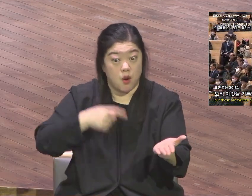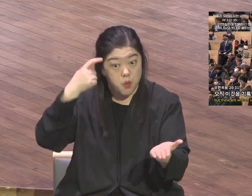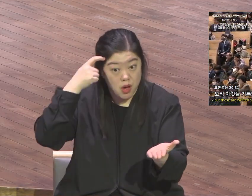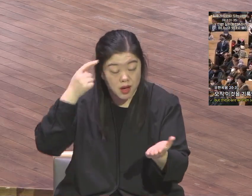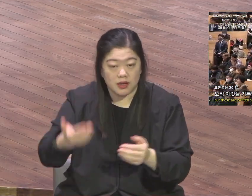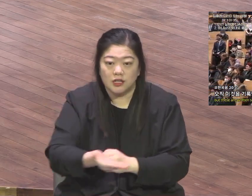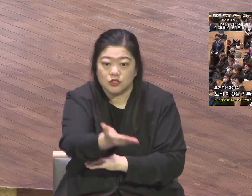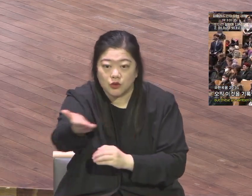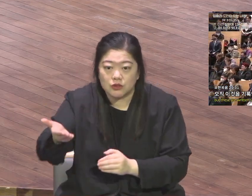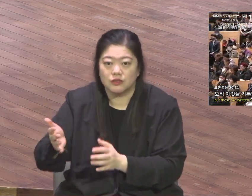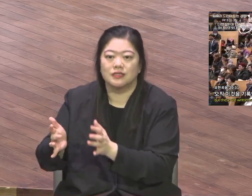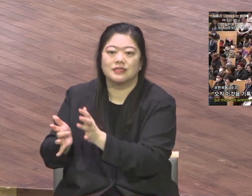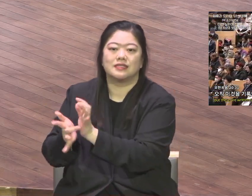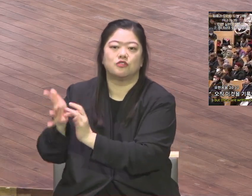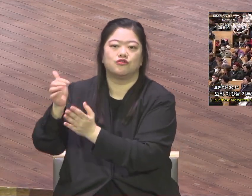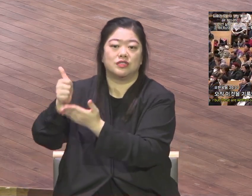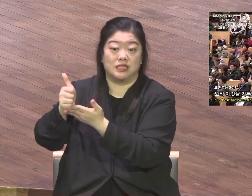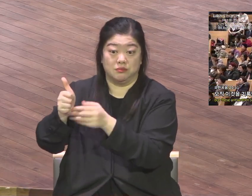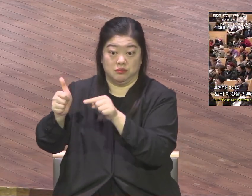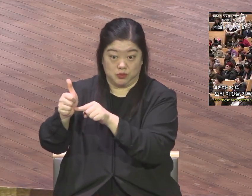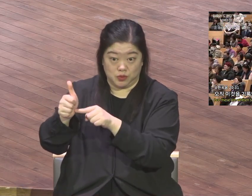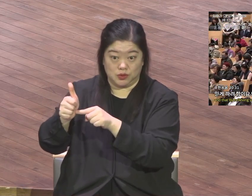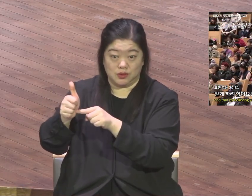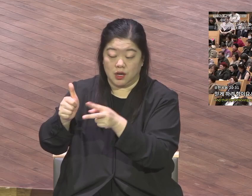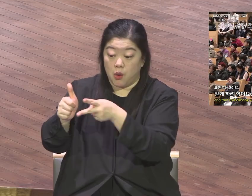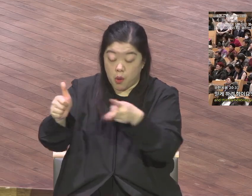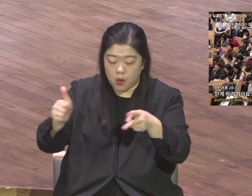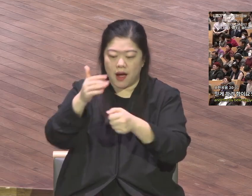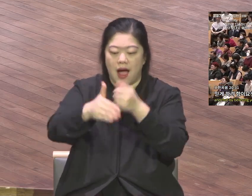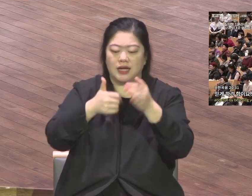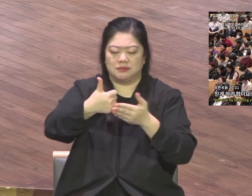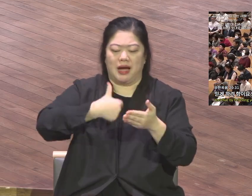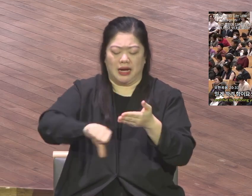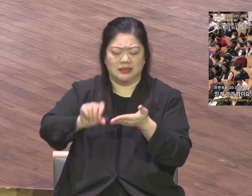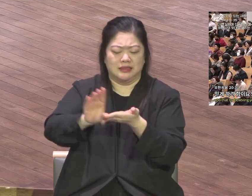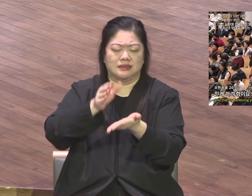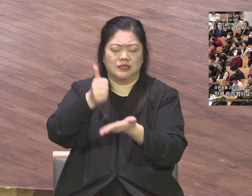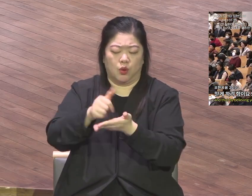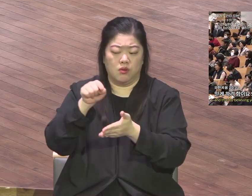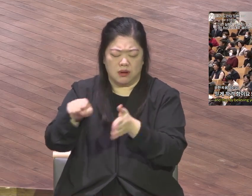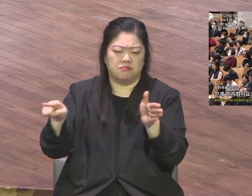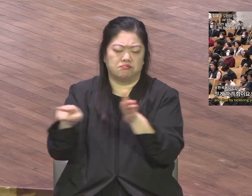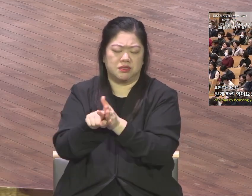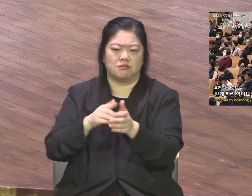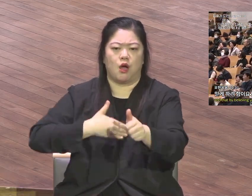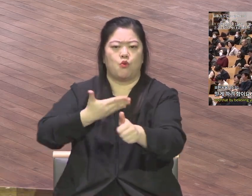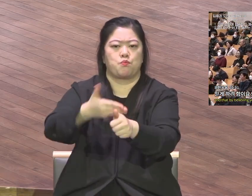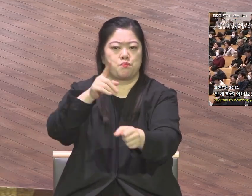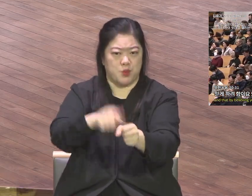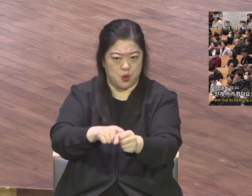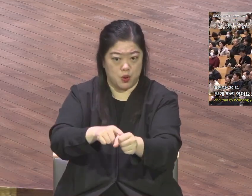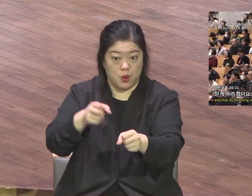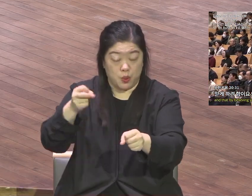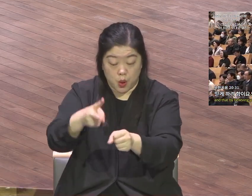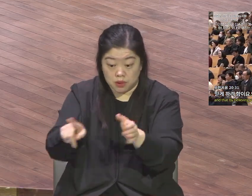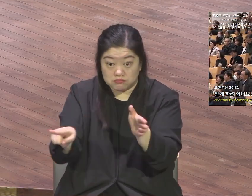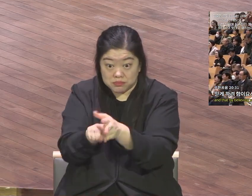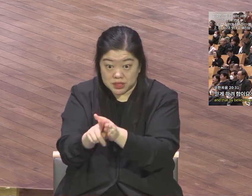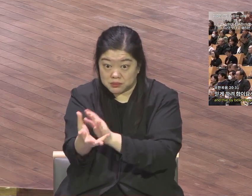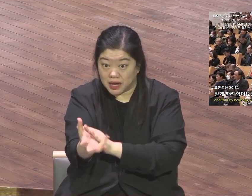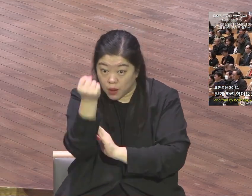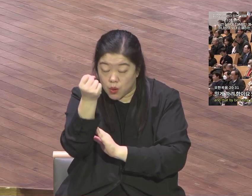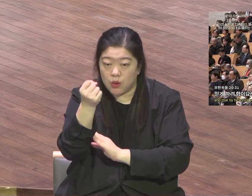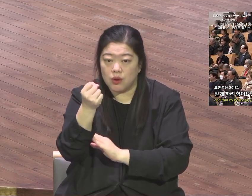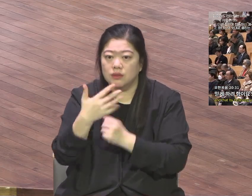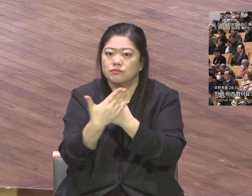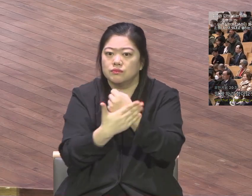너희로 예수께서 하나님의 아들이 그리스도이심을 믿게 하려 함이요, 또 너희로 믿고 그 이름을 힘입어 생명을 얻게 하려